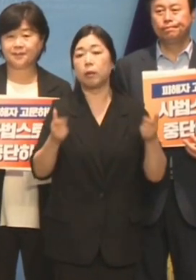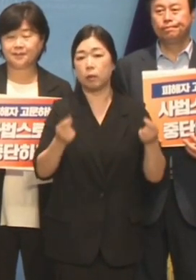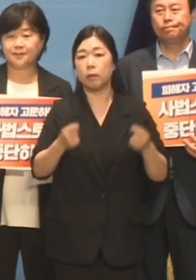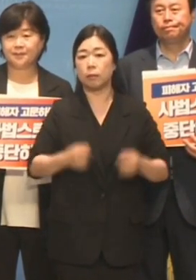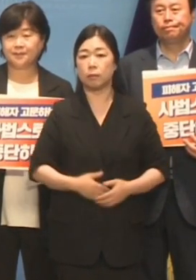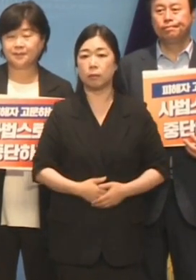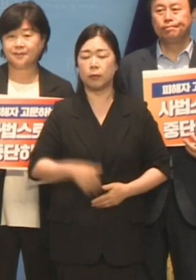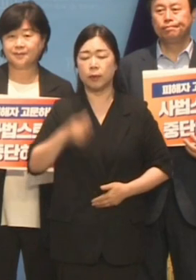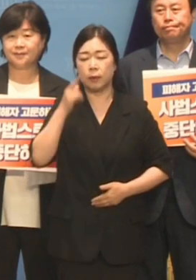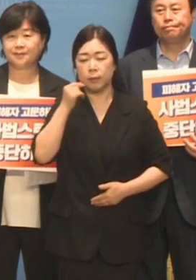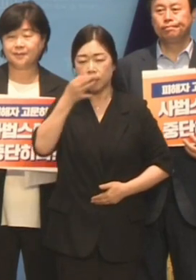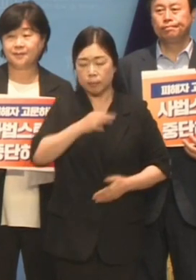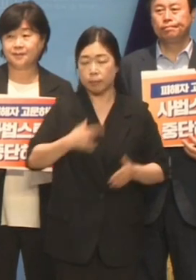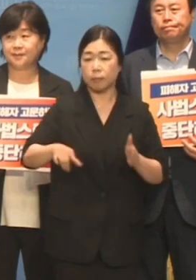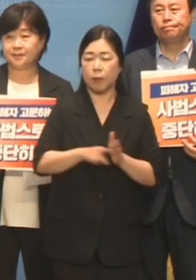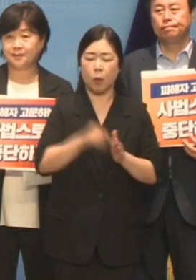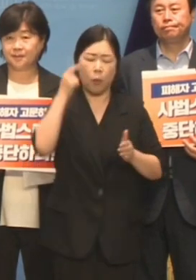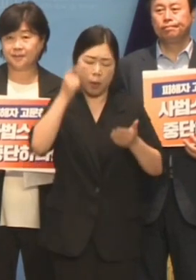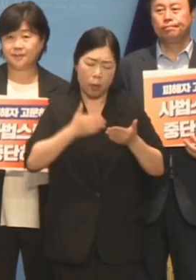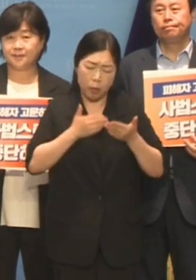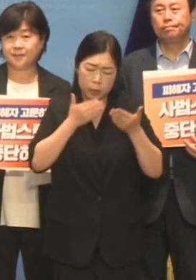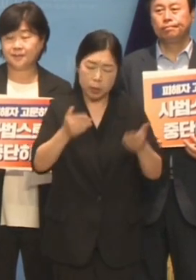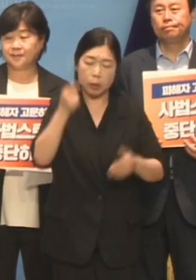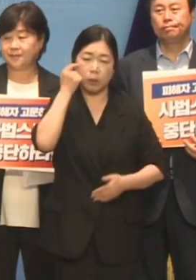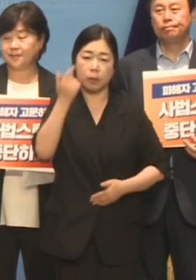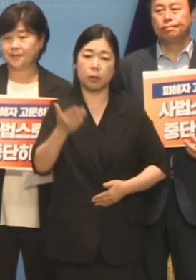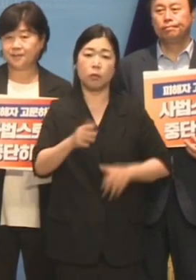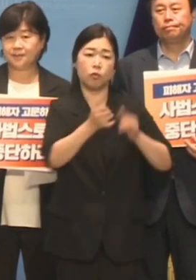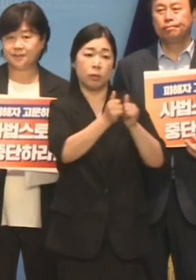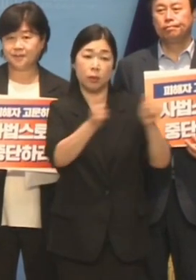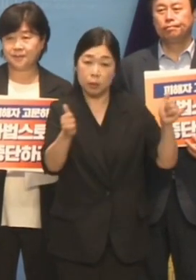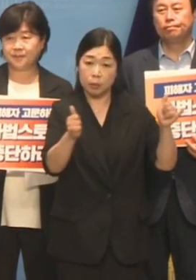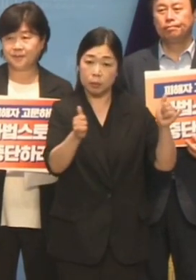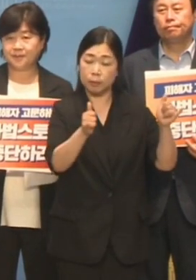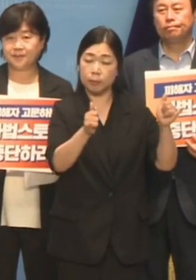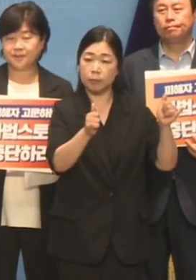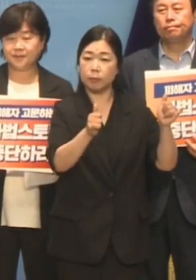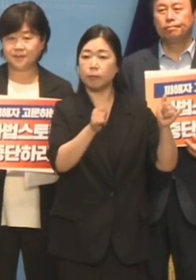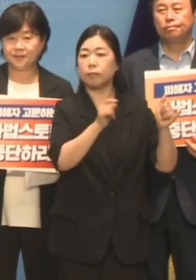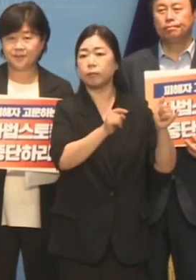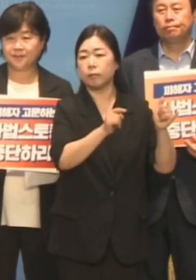그리고 일본의 이익을 위해서 헌신하는지, 국민들의 이